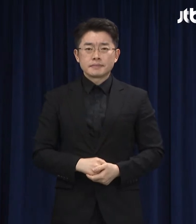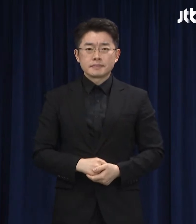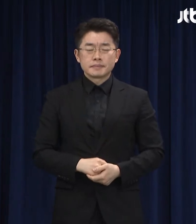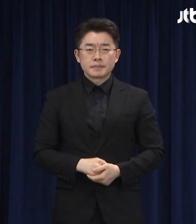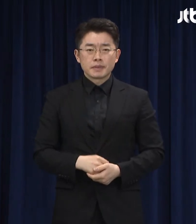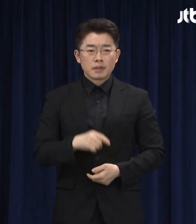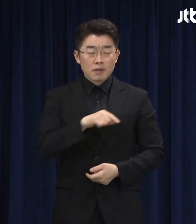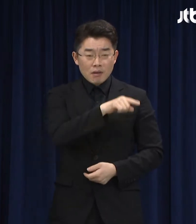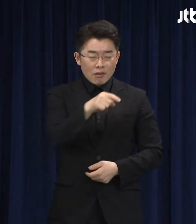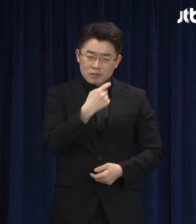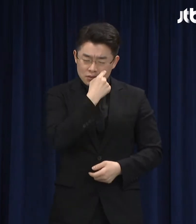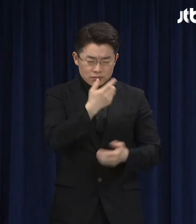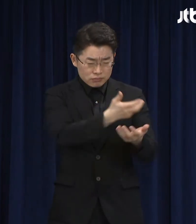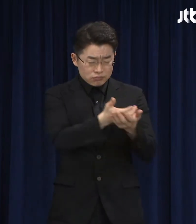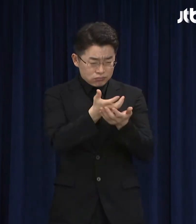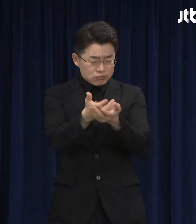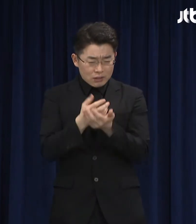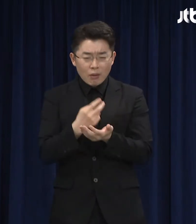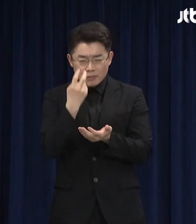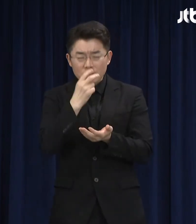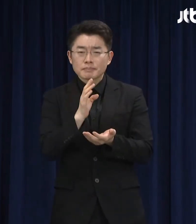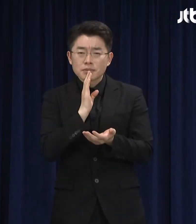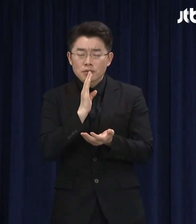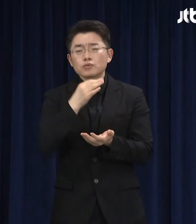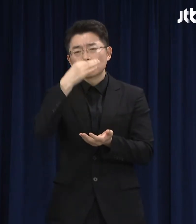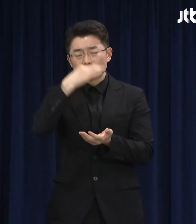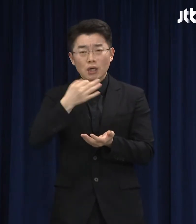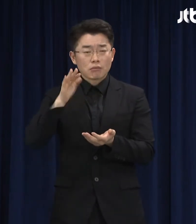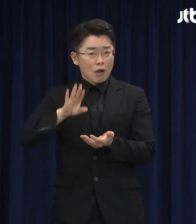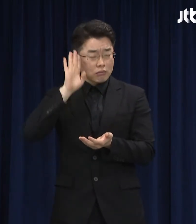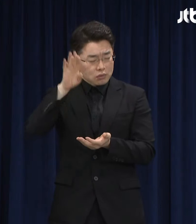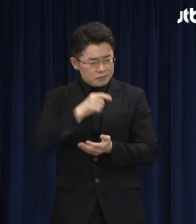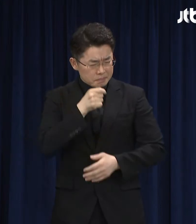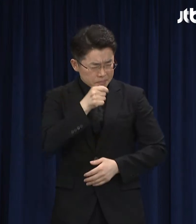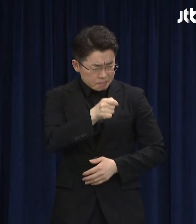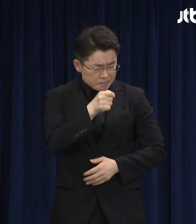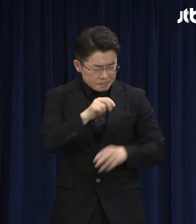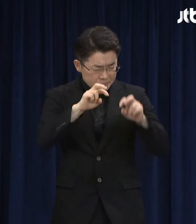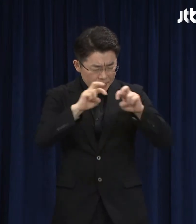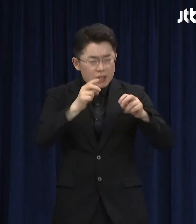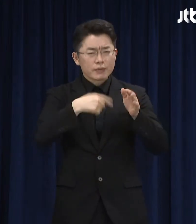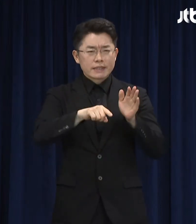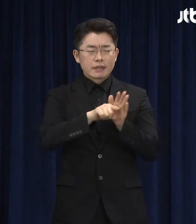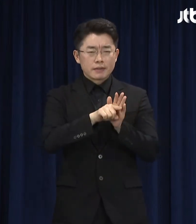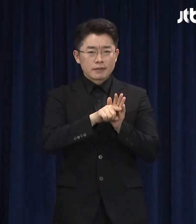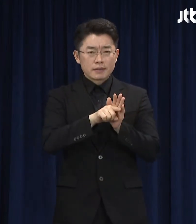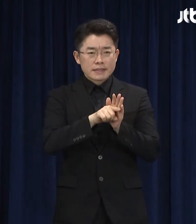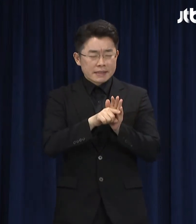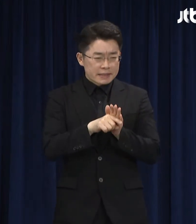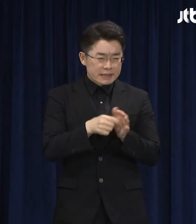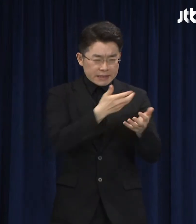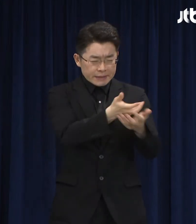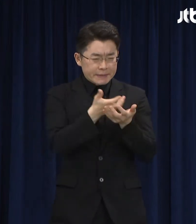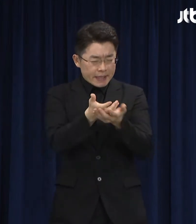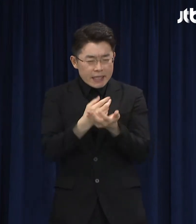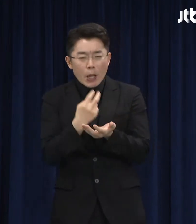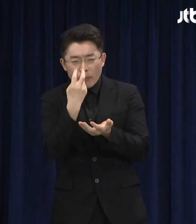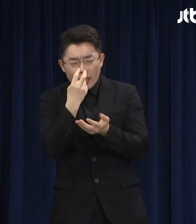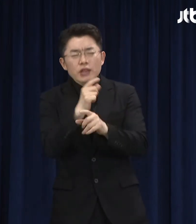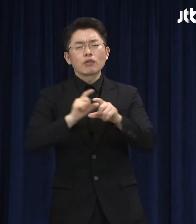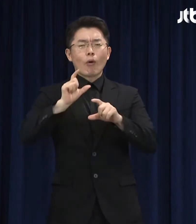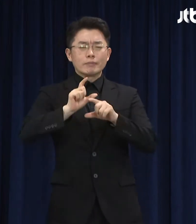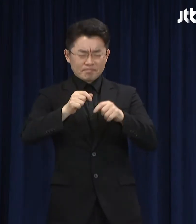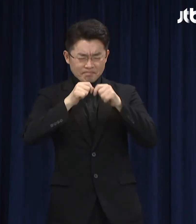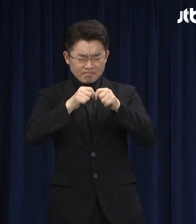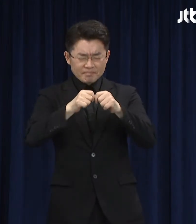있는 진전이 있으나 보다 정밀한 판단을 위해서는 추가적인 분석 확인 작업이 필요하다고 말씀드릴